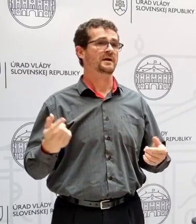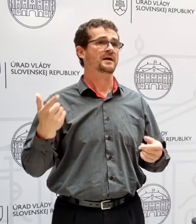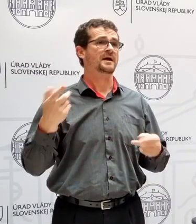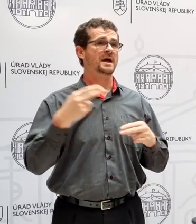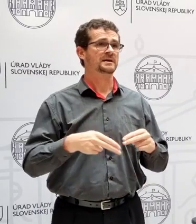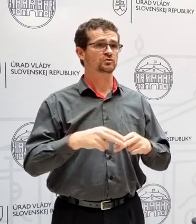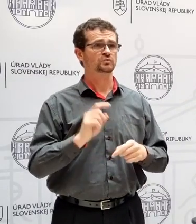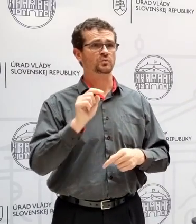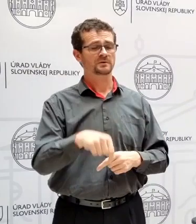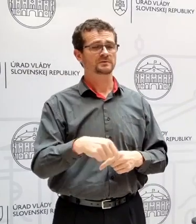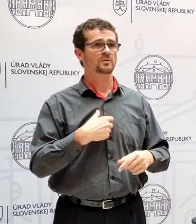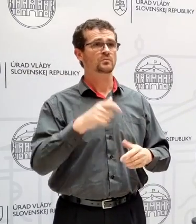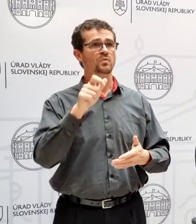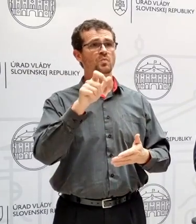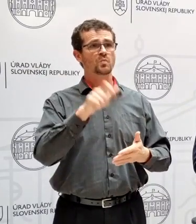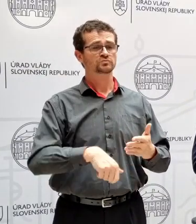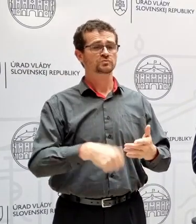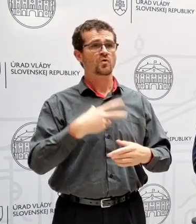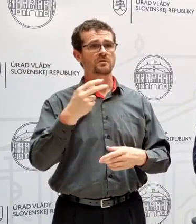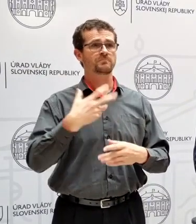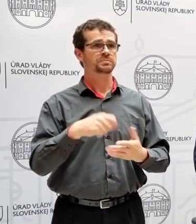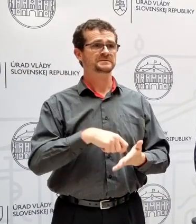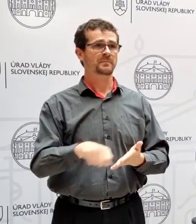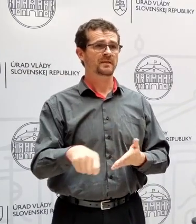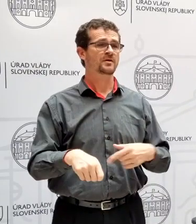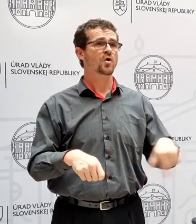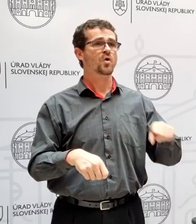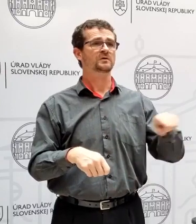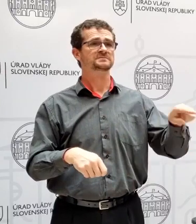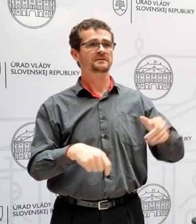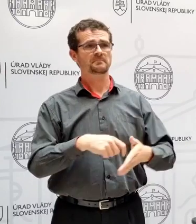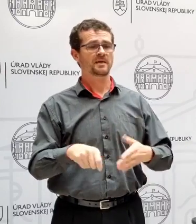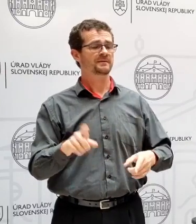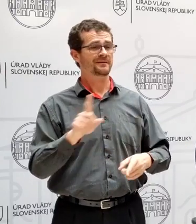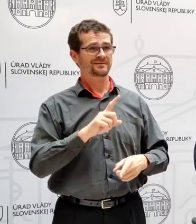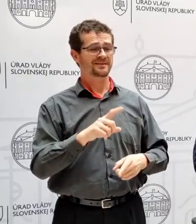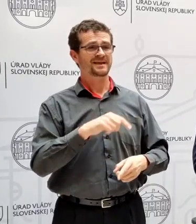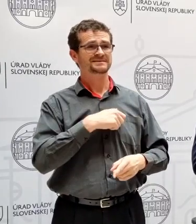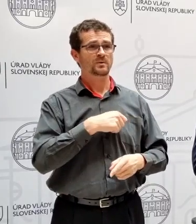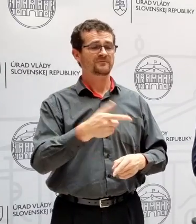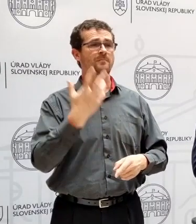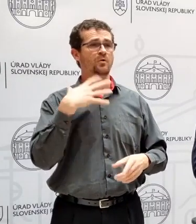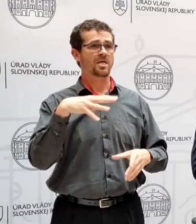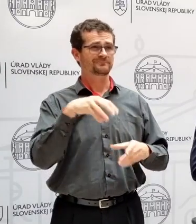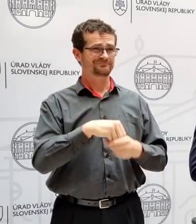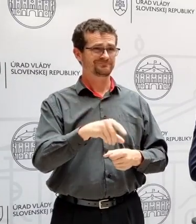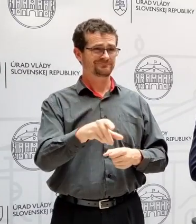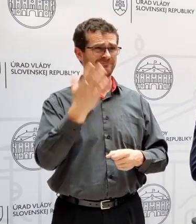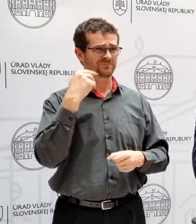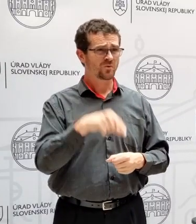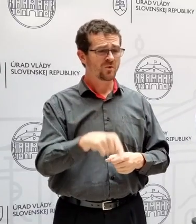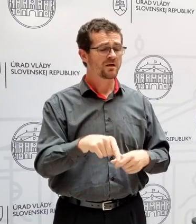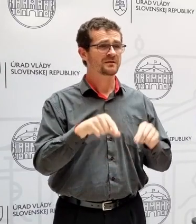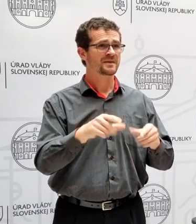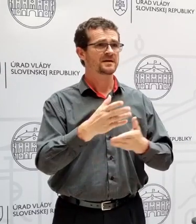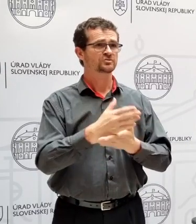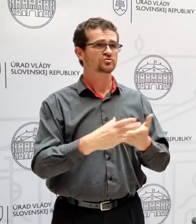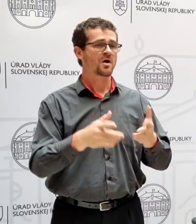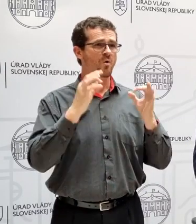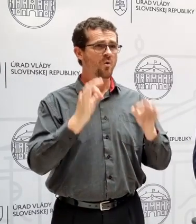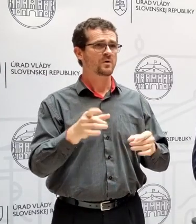do reštaurácie, urobím účet, ale potom odídem bez zaplatenia, že tí ostatní nezaplatia. Nie. Samosprávy boli pri tomto rozhodnutí, takže tú časť